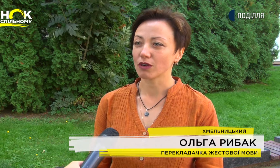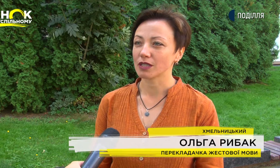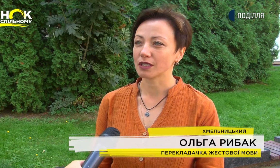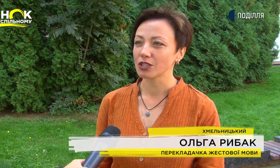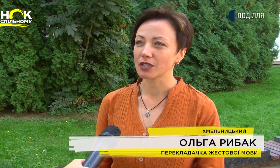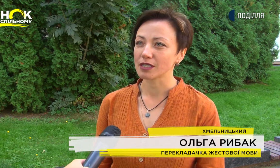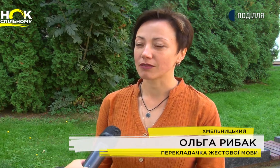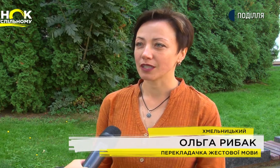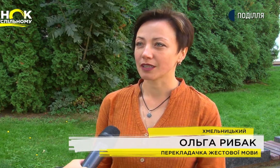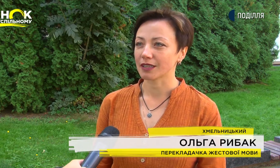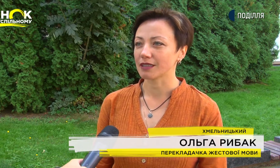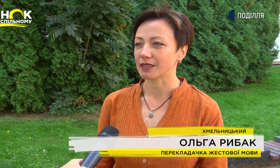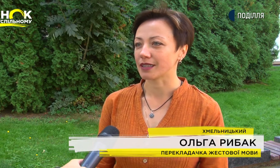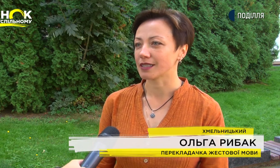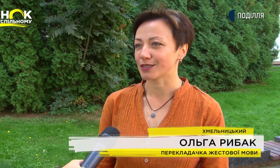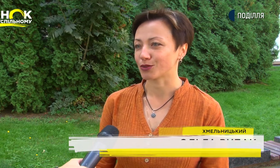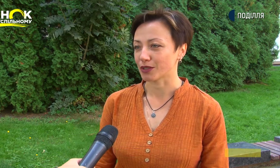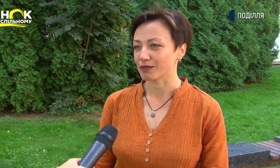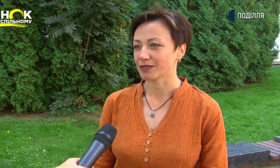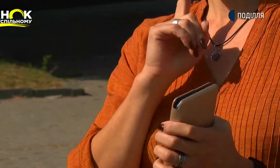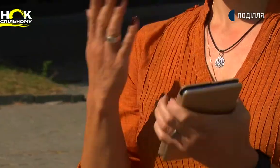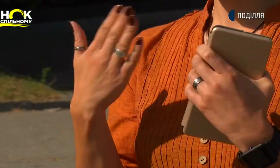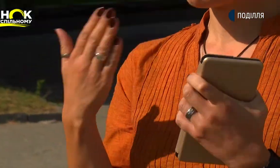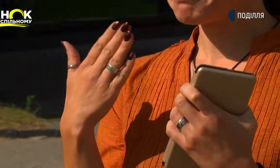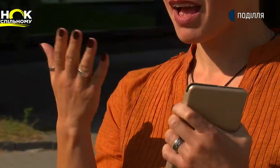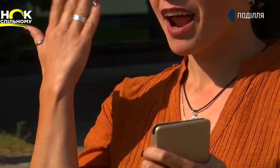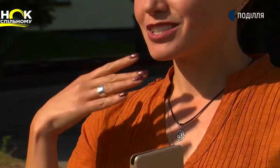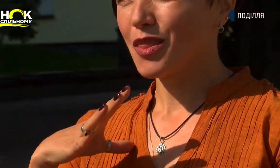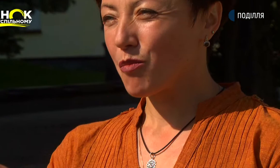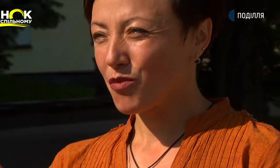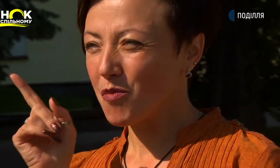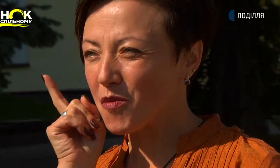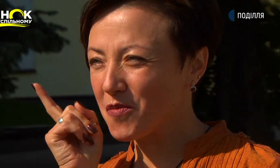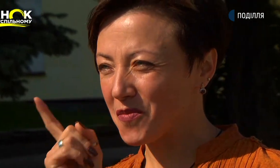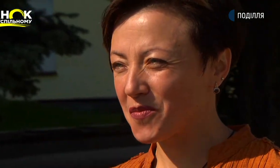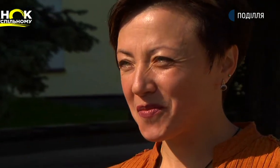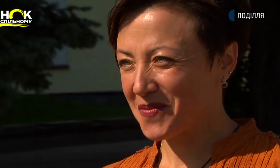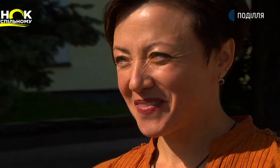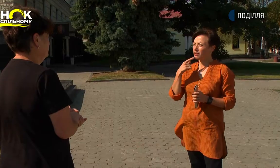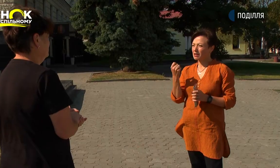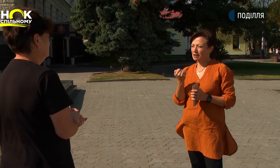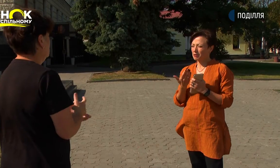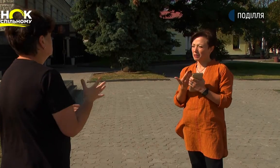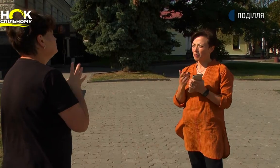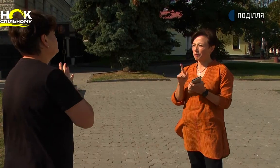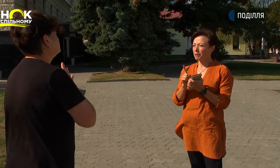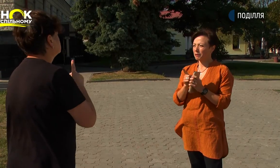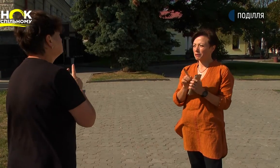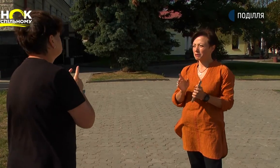але залишилась в ній на 13 років. Жестову мову Ольга знає з дитинства, бо щойно почала розмовляти, паралельно вчила